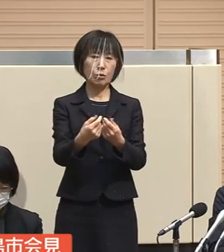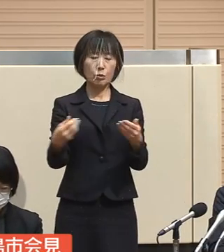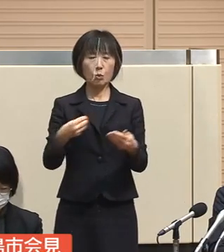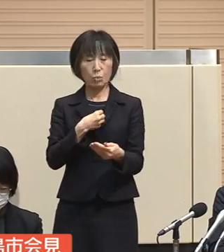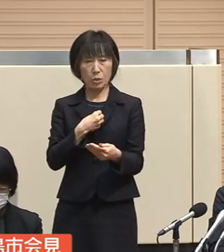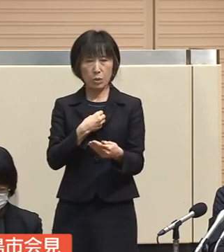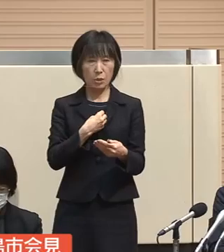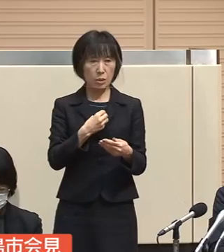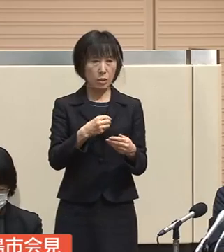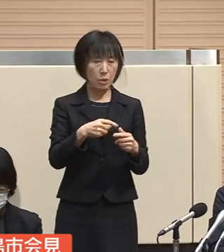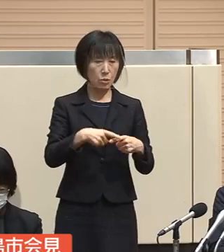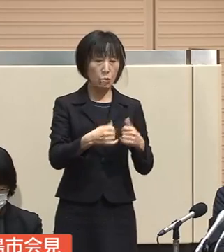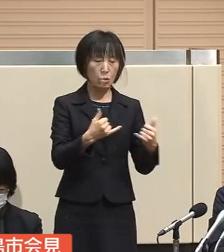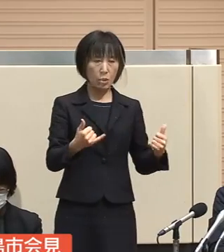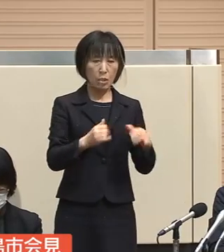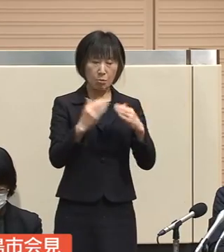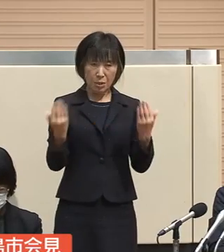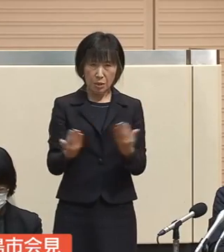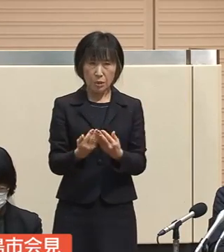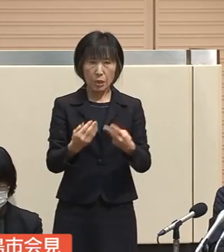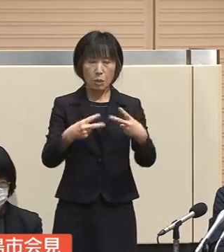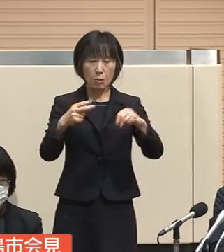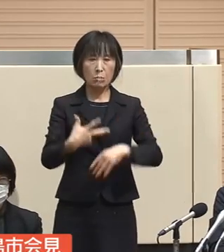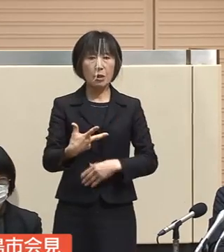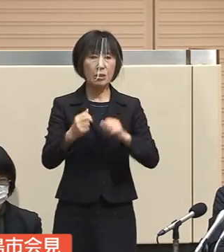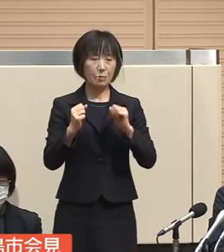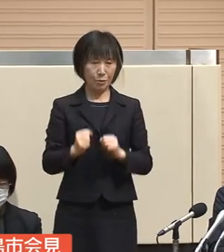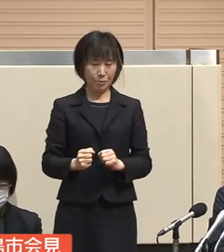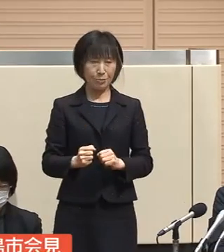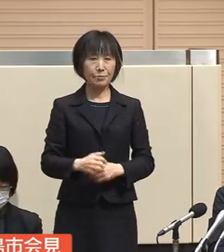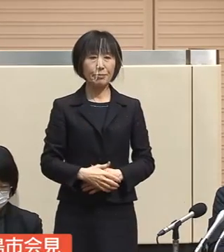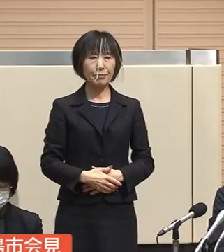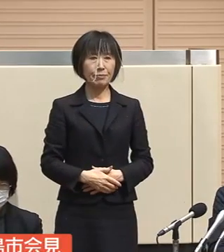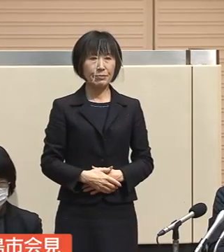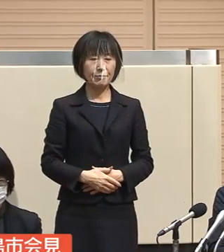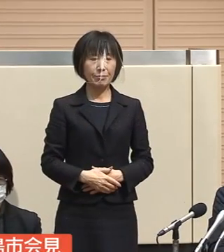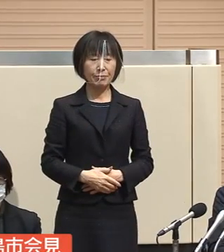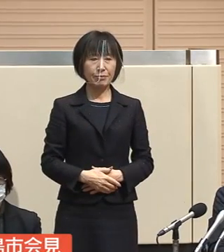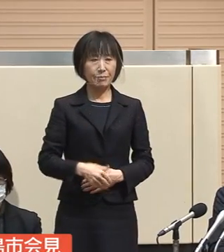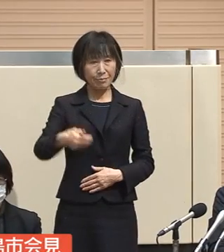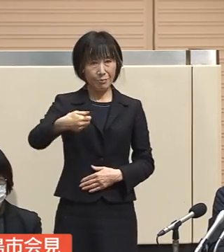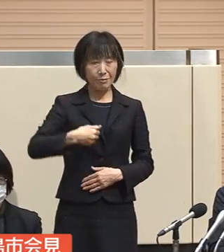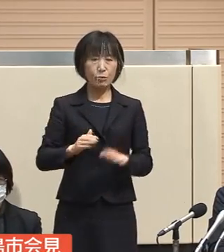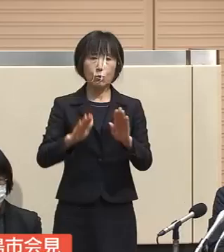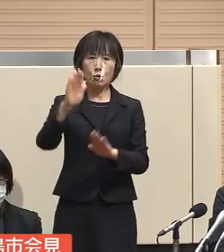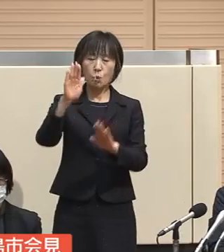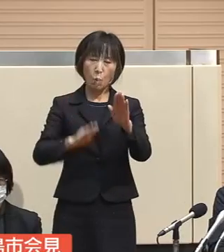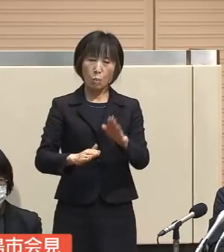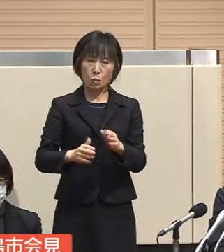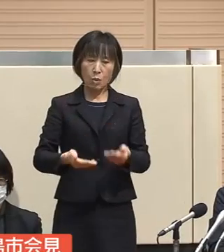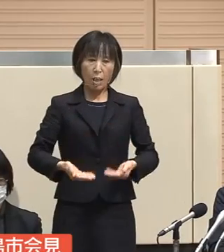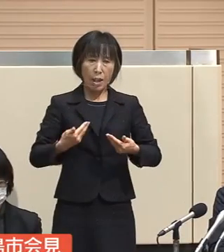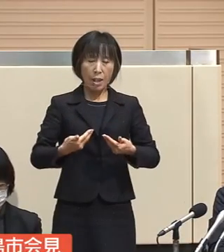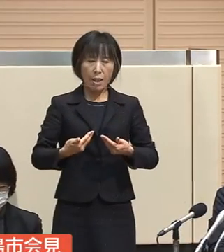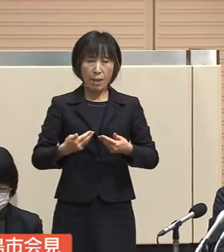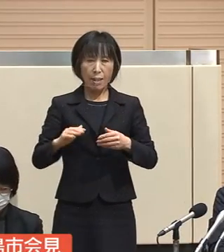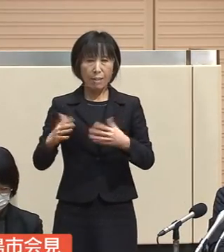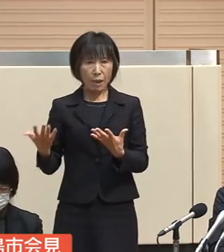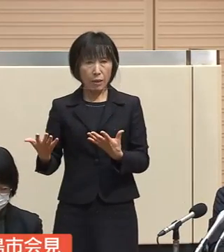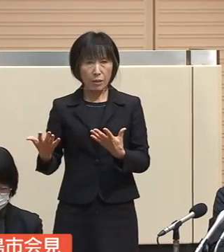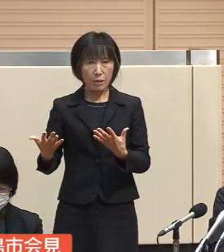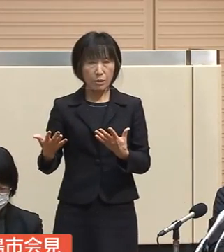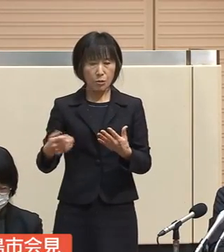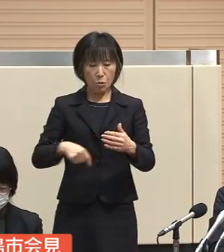方も入所者の方も全員広島市ということです。はい、 あと、症状の軽症と症状なしの仕分けっていうの